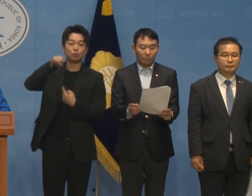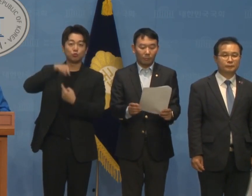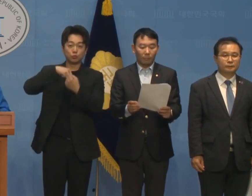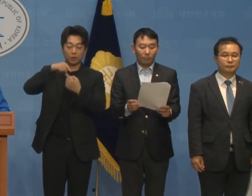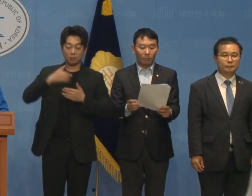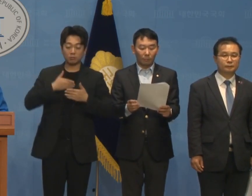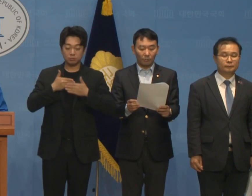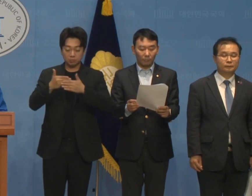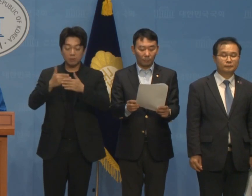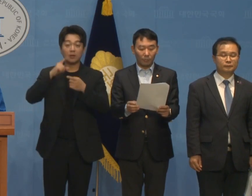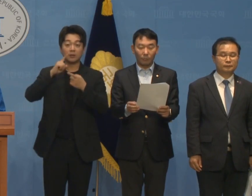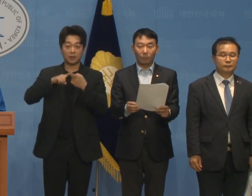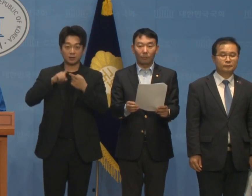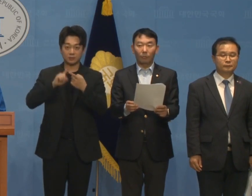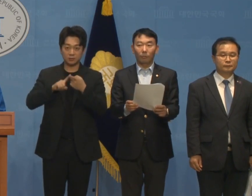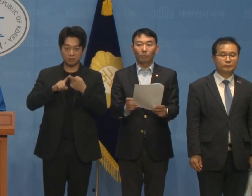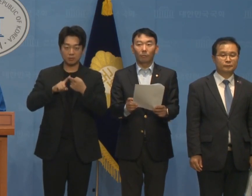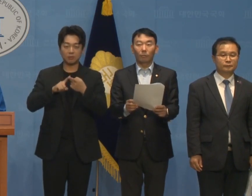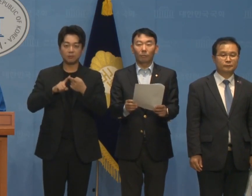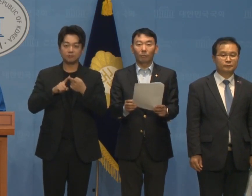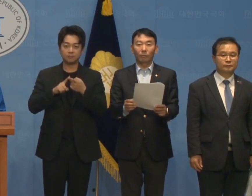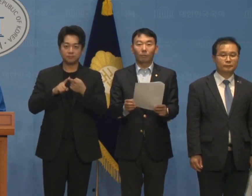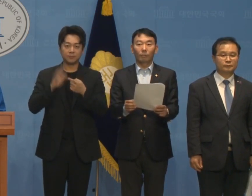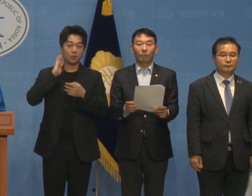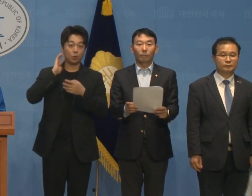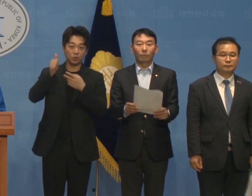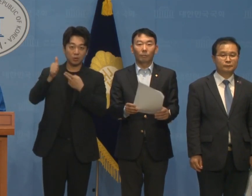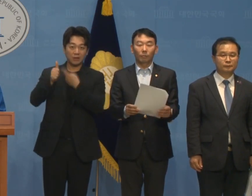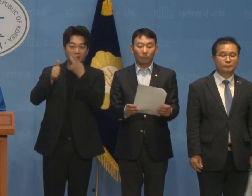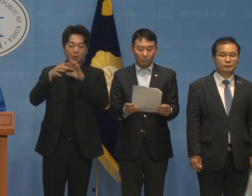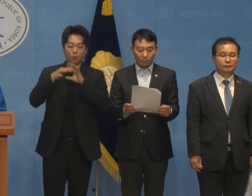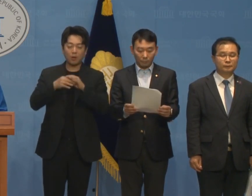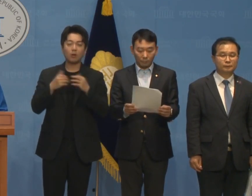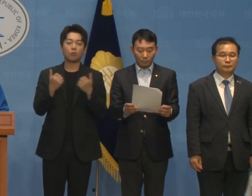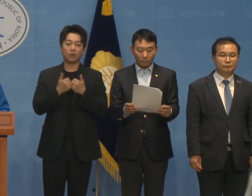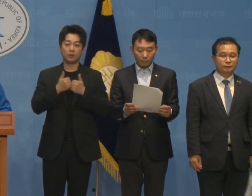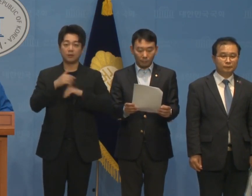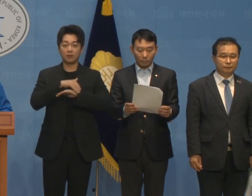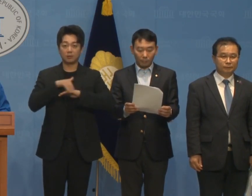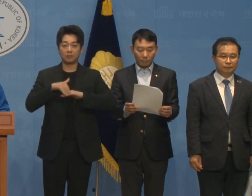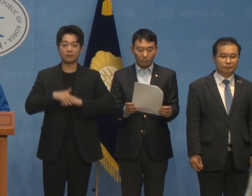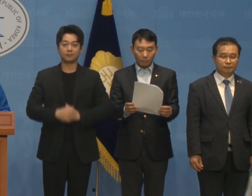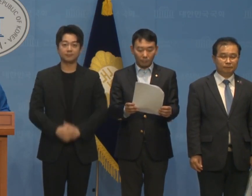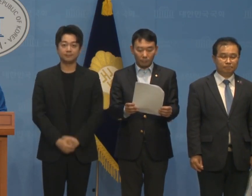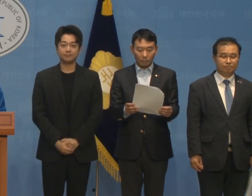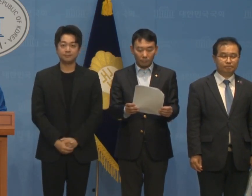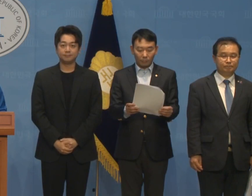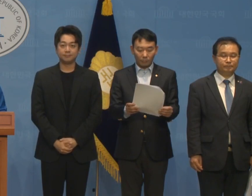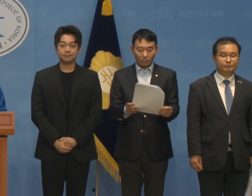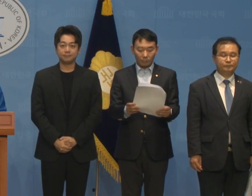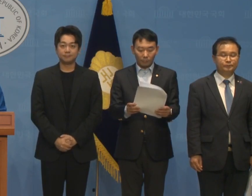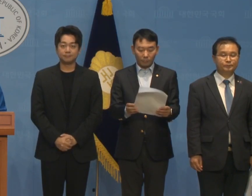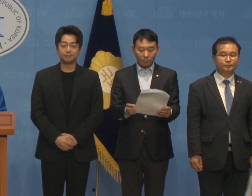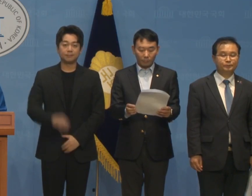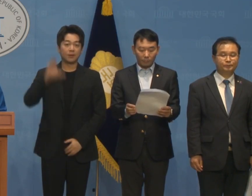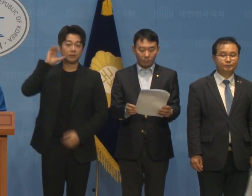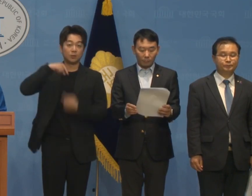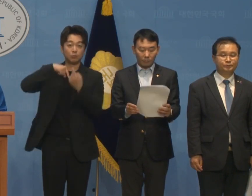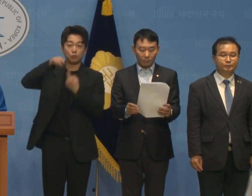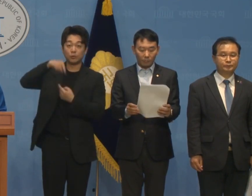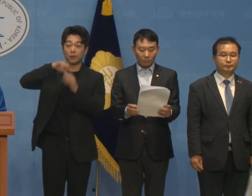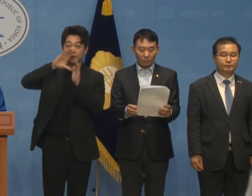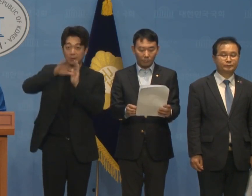해병 수사 외압건에 대한 청문회가 열릴 예정입니다. 청문회에서 대통령의 순직 해병 수사